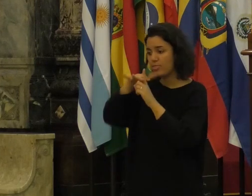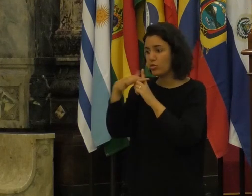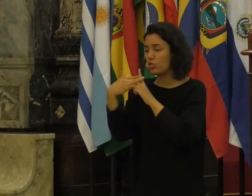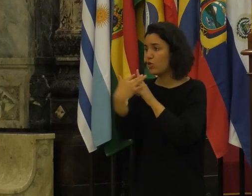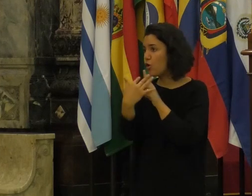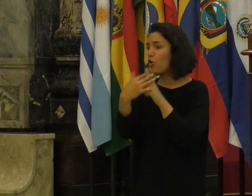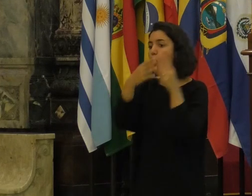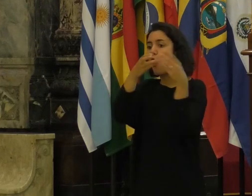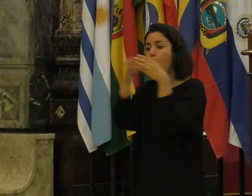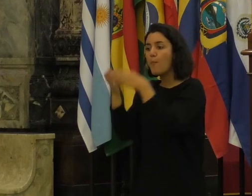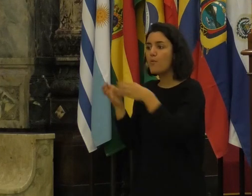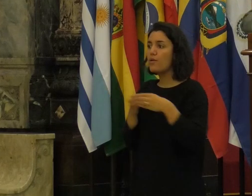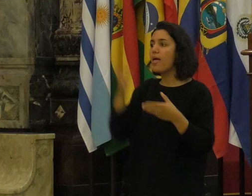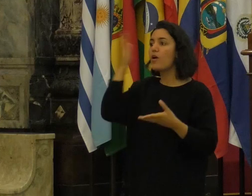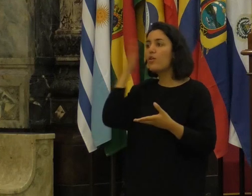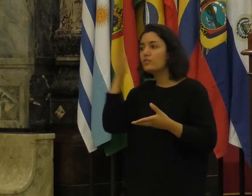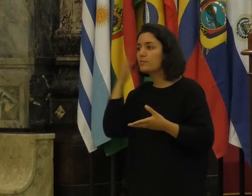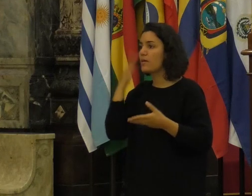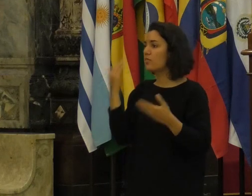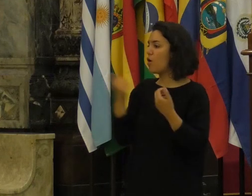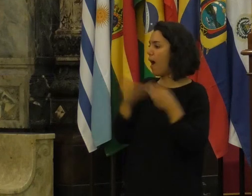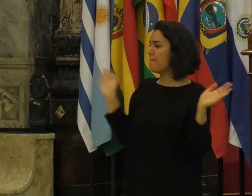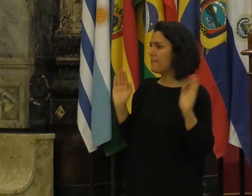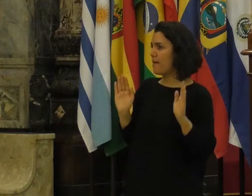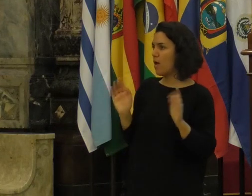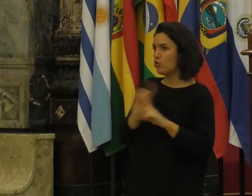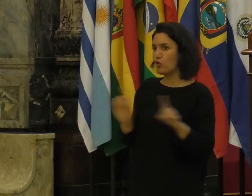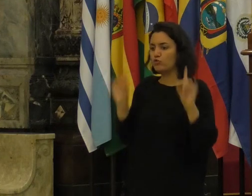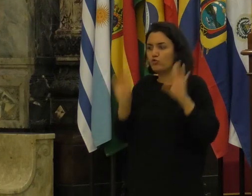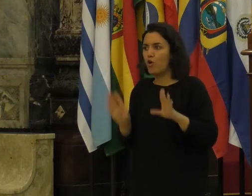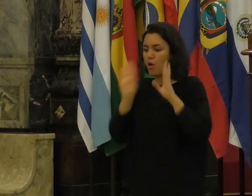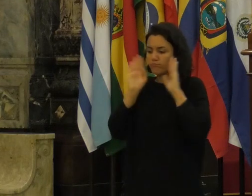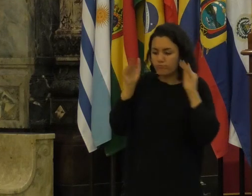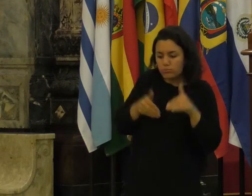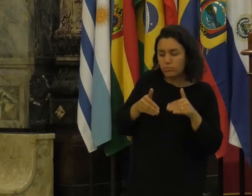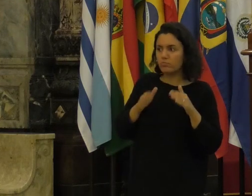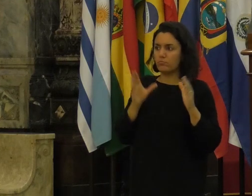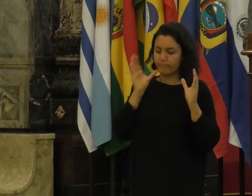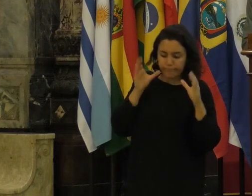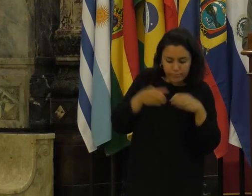las comunidades de conocimiento amplias, no solo en el contexto de los guetos.